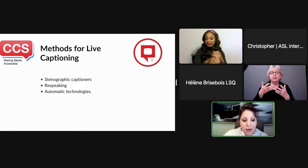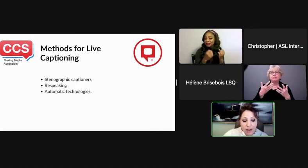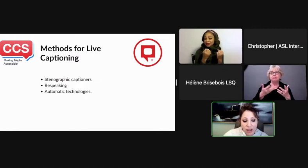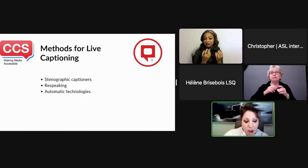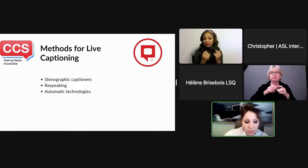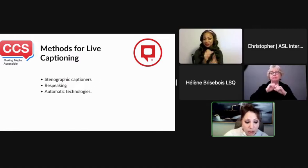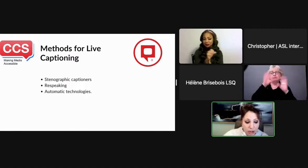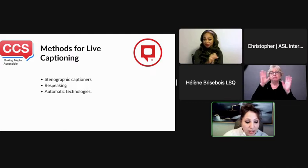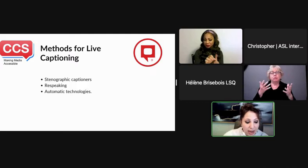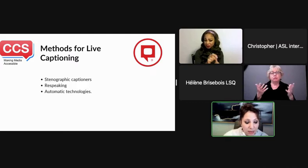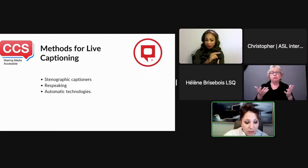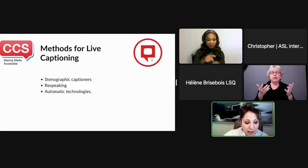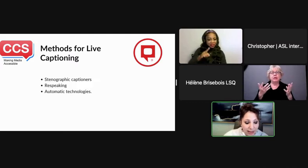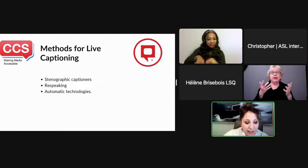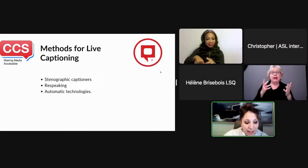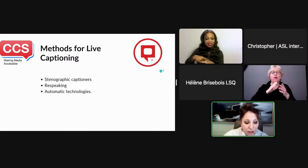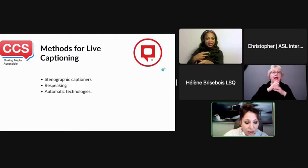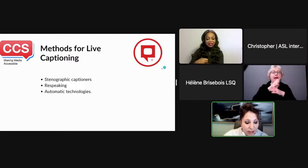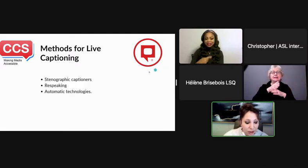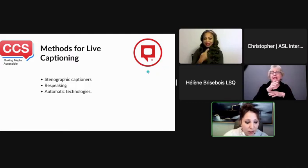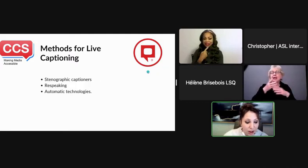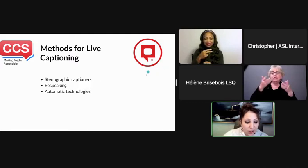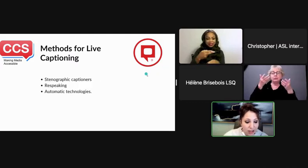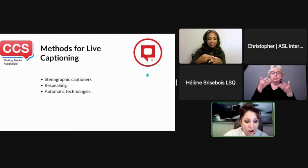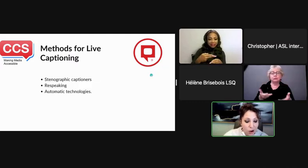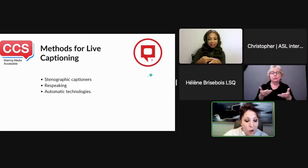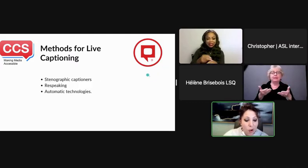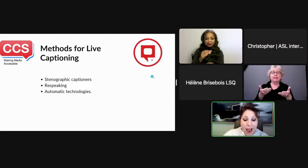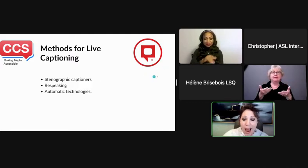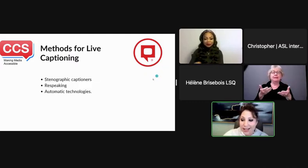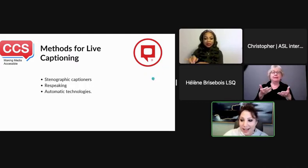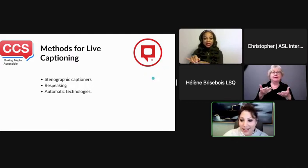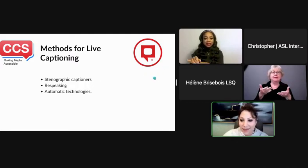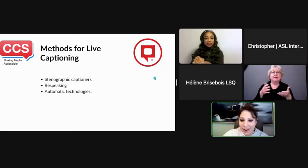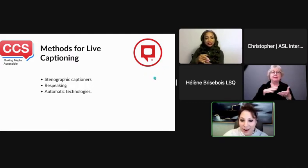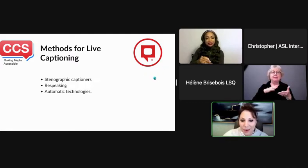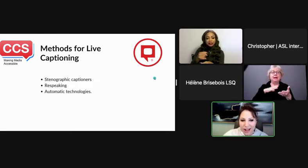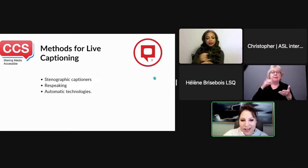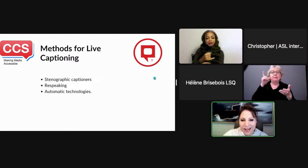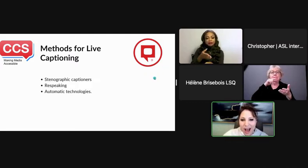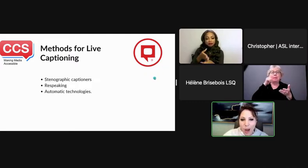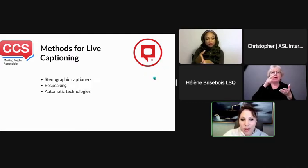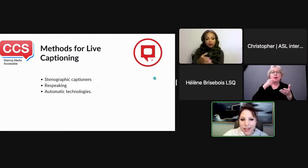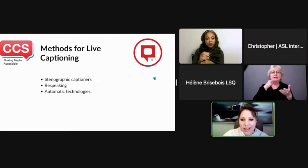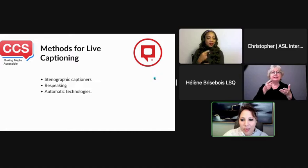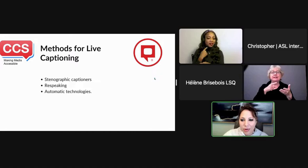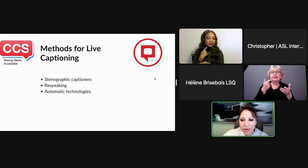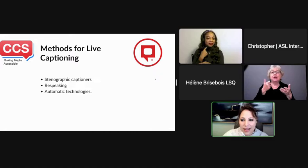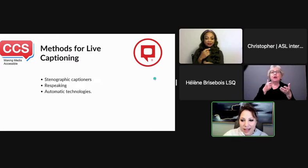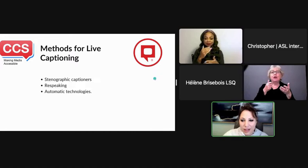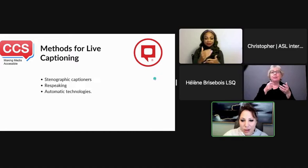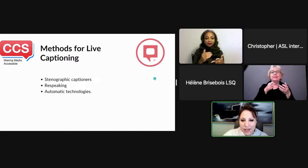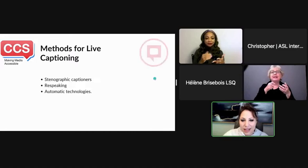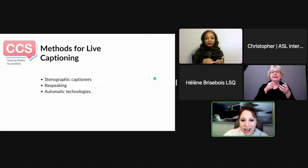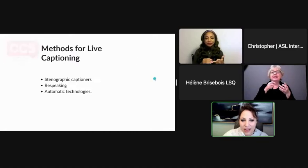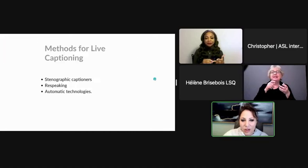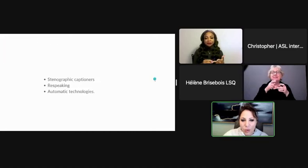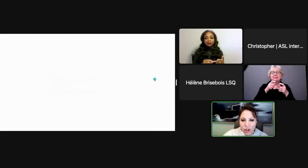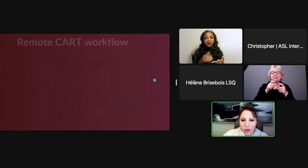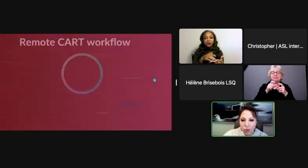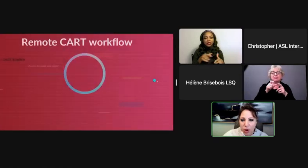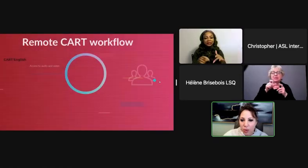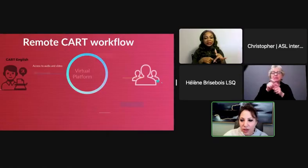accès instantané, mais ne peuvent pas vraiment donner du jargon spécifique, les